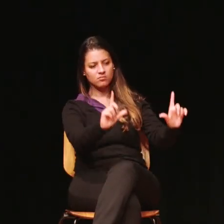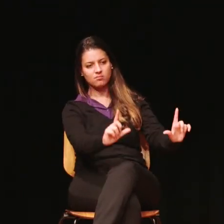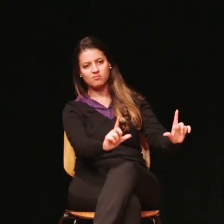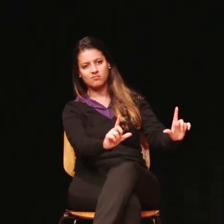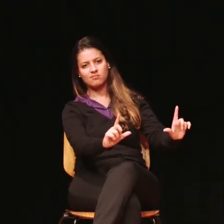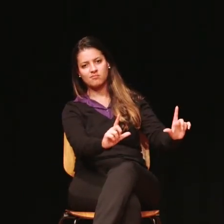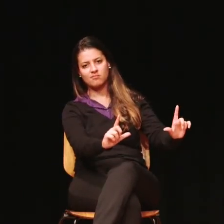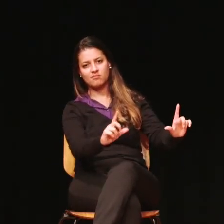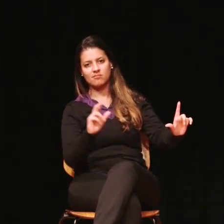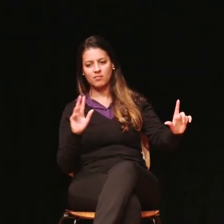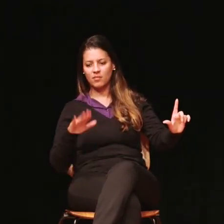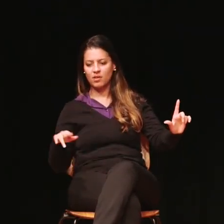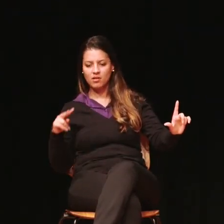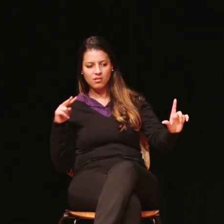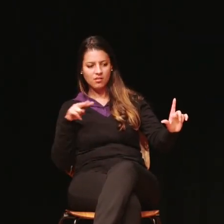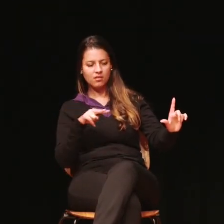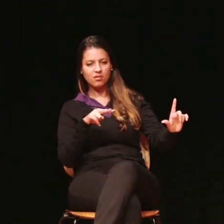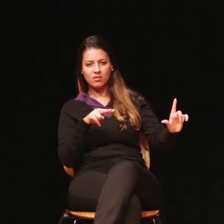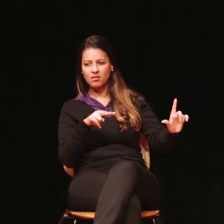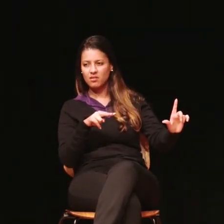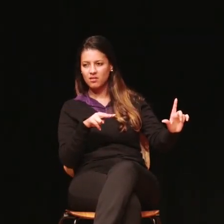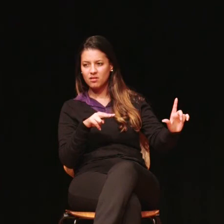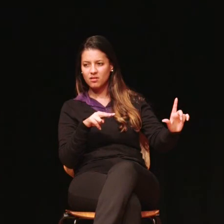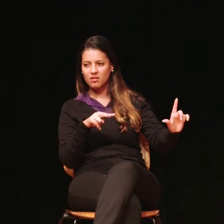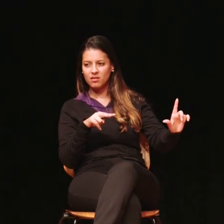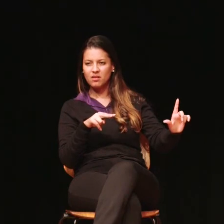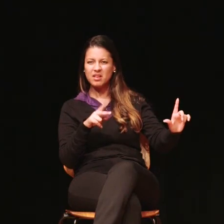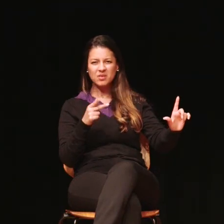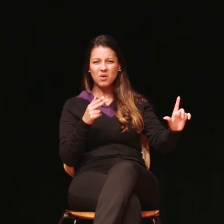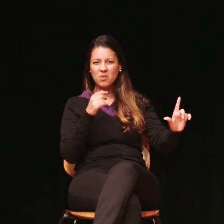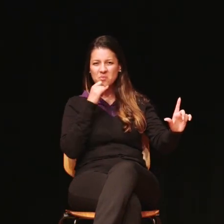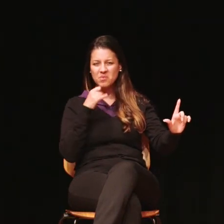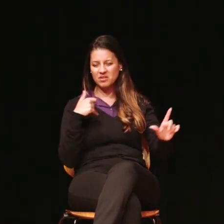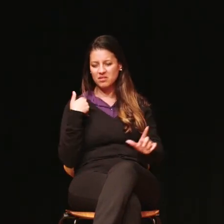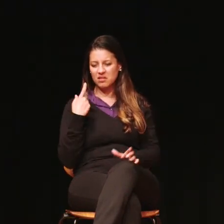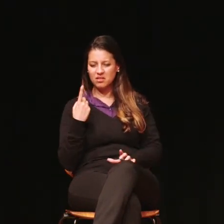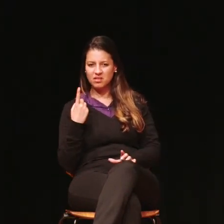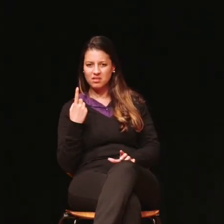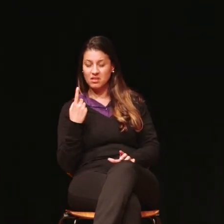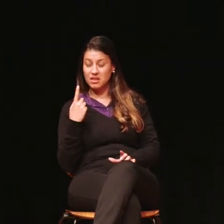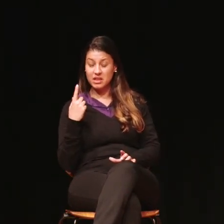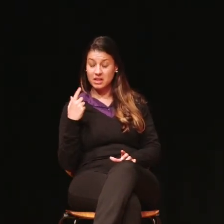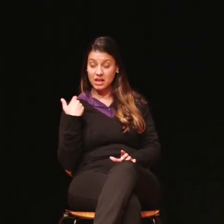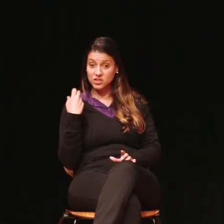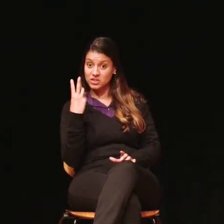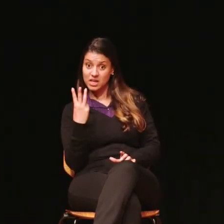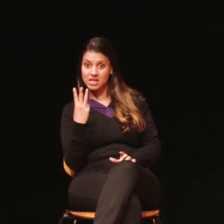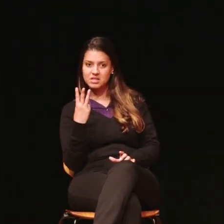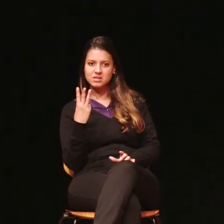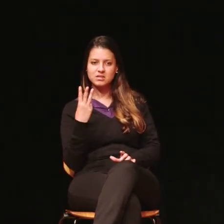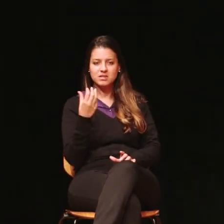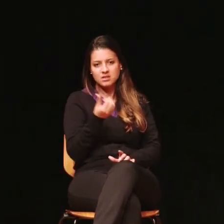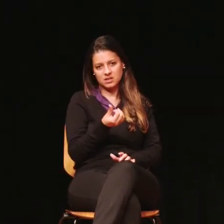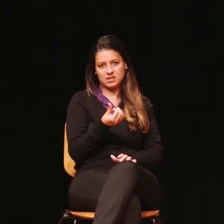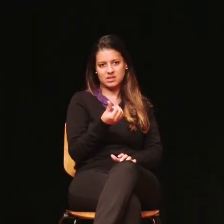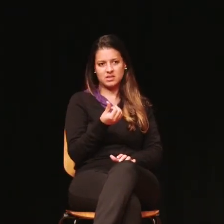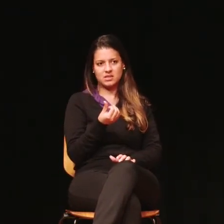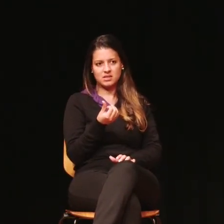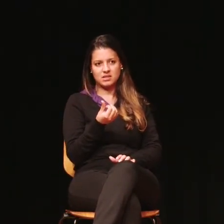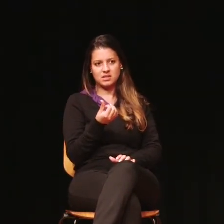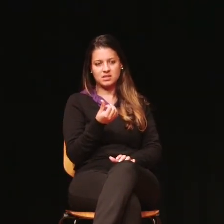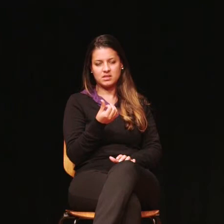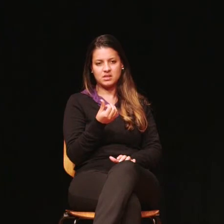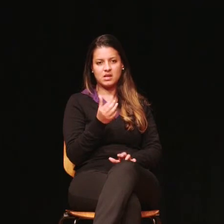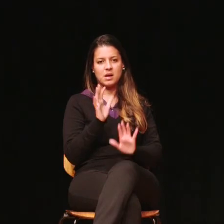Antes de tudo, qual? Criança de 3 anos, de 6 anos? Por que você exclui aquelas